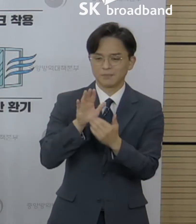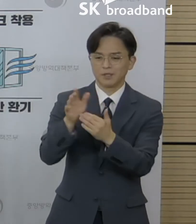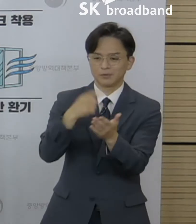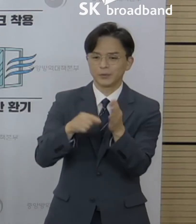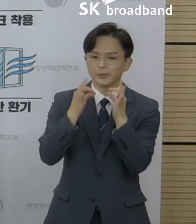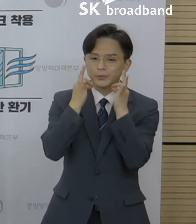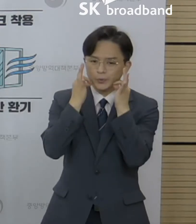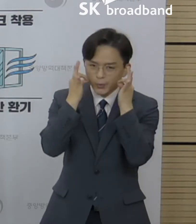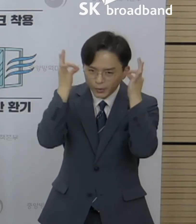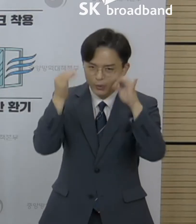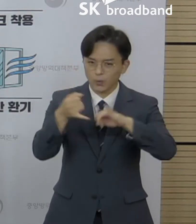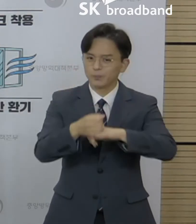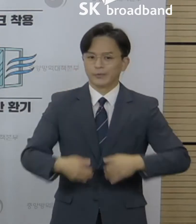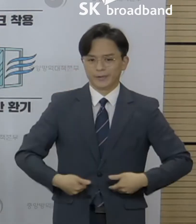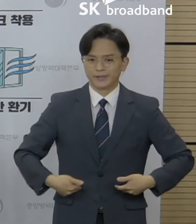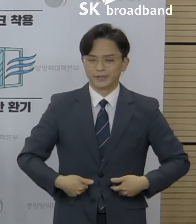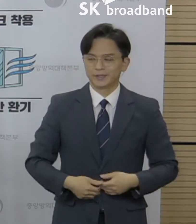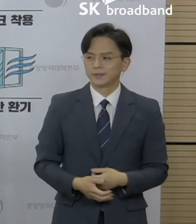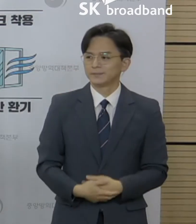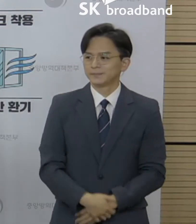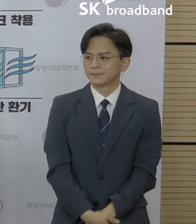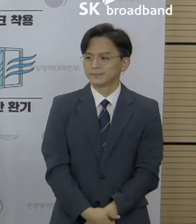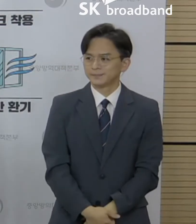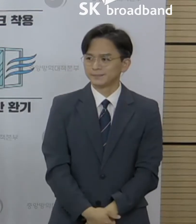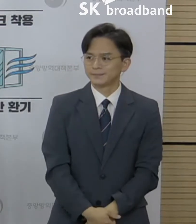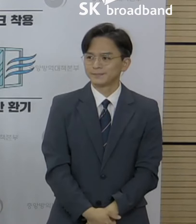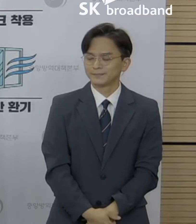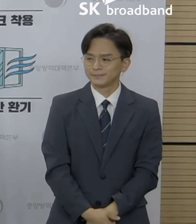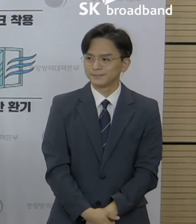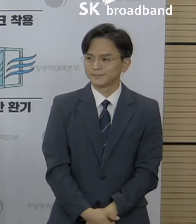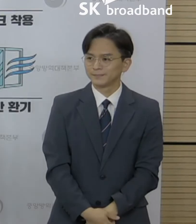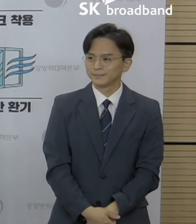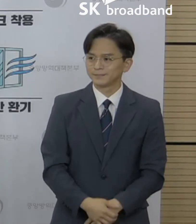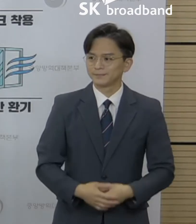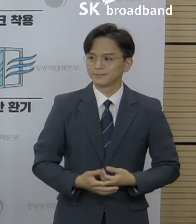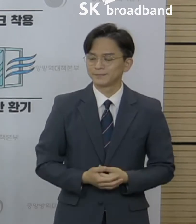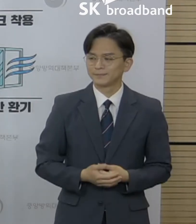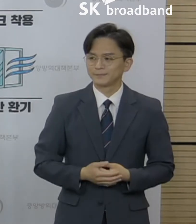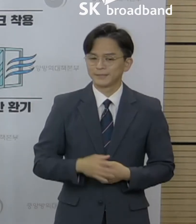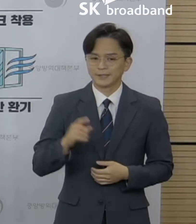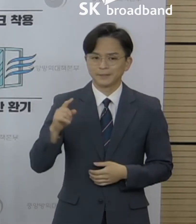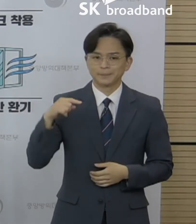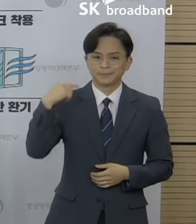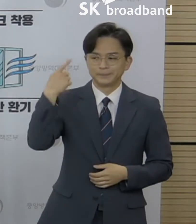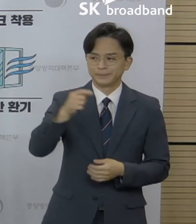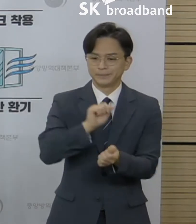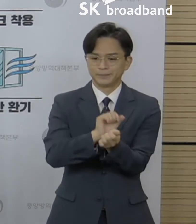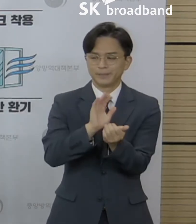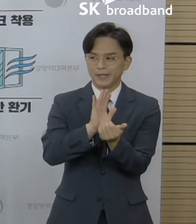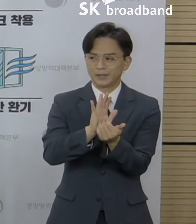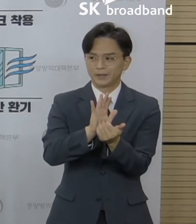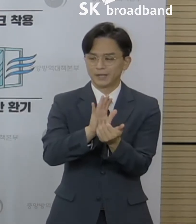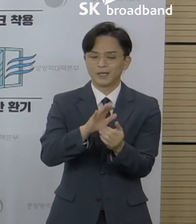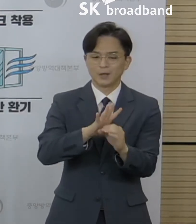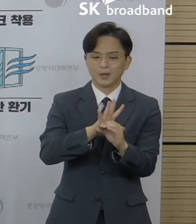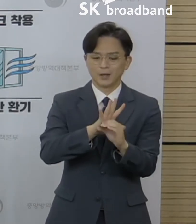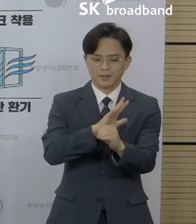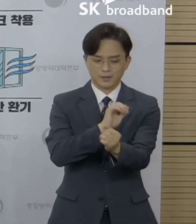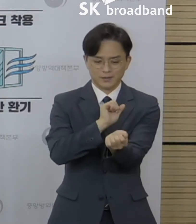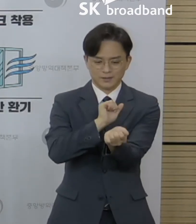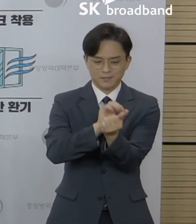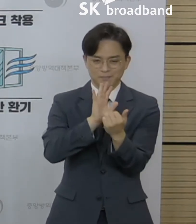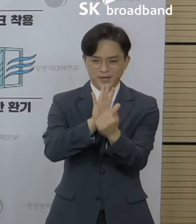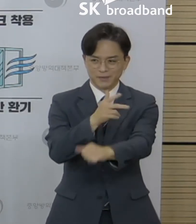네, 지금부터는 백신 관련된 질문 세 가지 정도 드리고 다시 방역과 관련돼서 질문 드리겠습니다. 사전